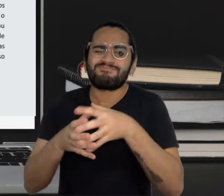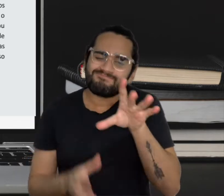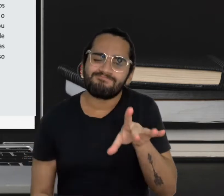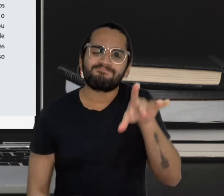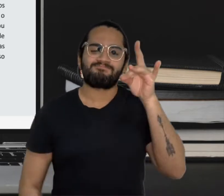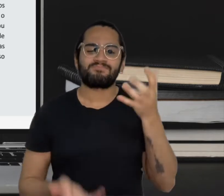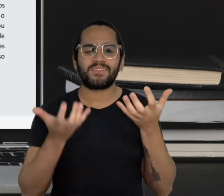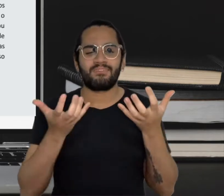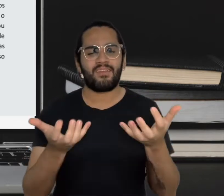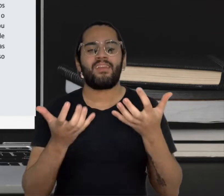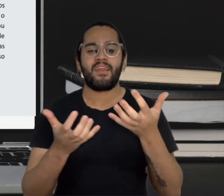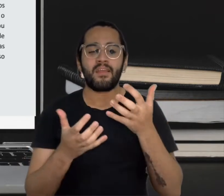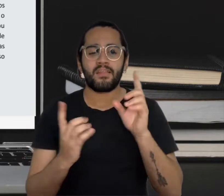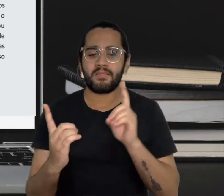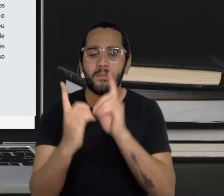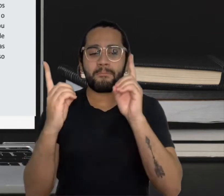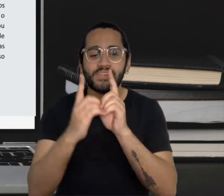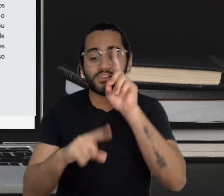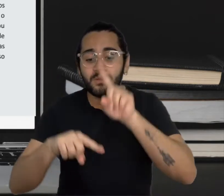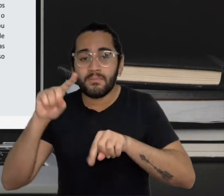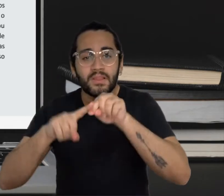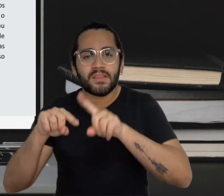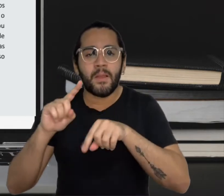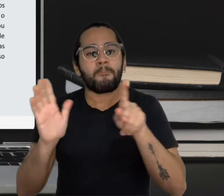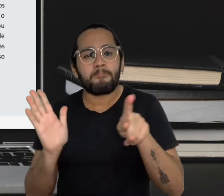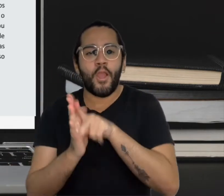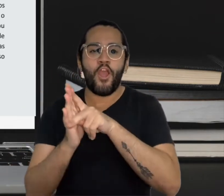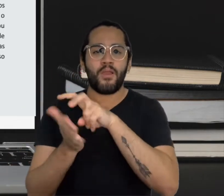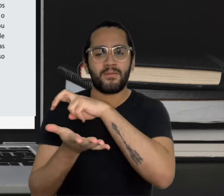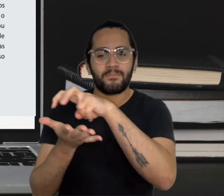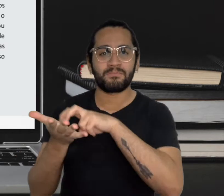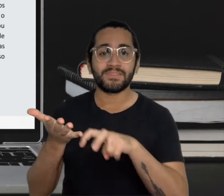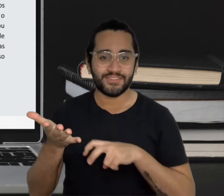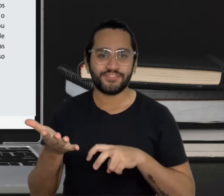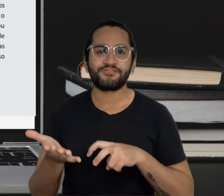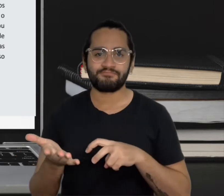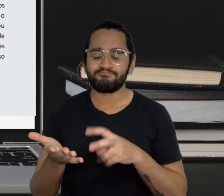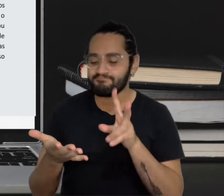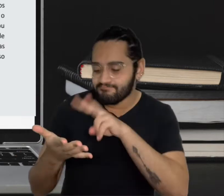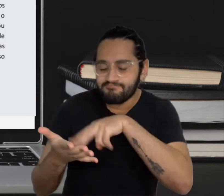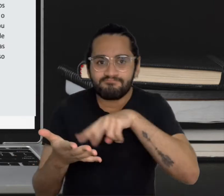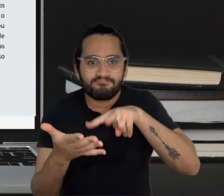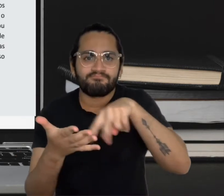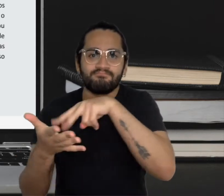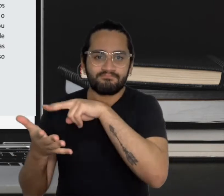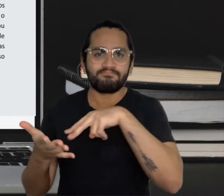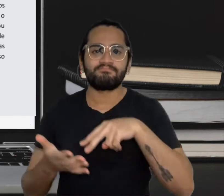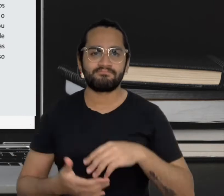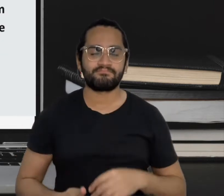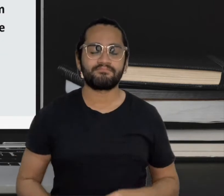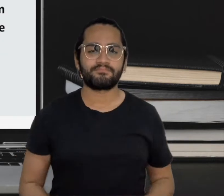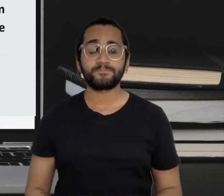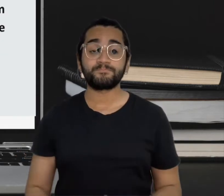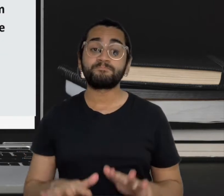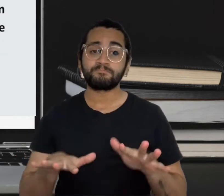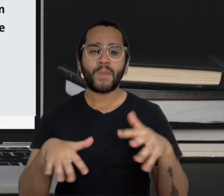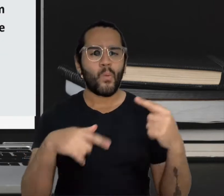exemplo. Então, esse grupo acaba tendo uma predileção aí por materiais didáticos impressos.